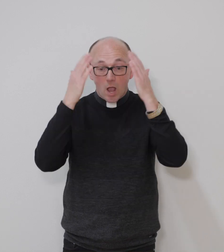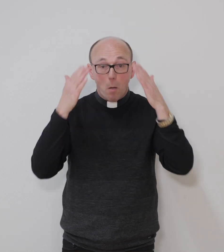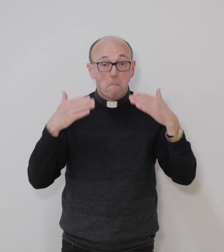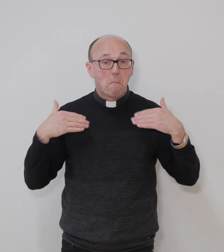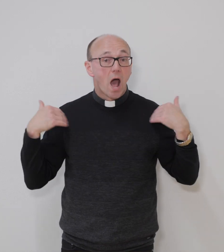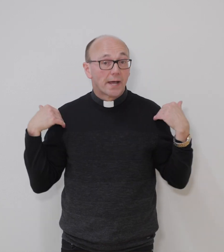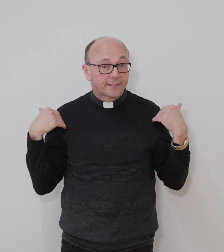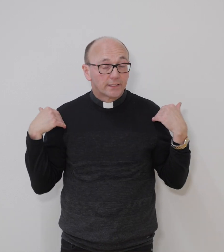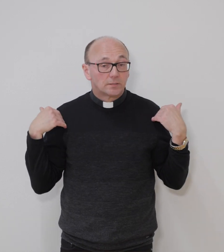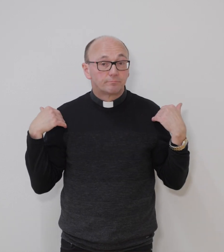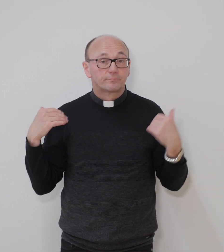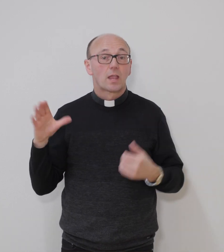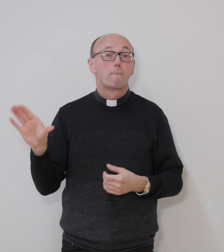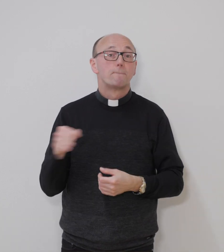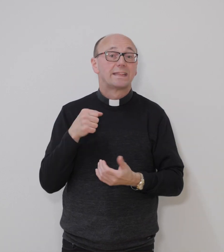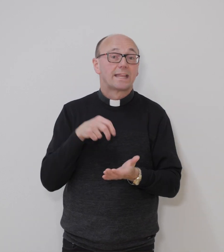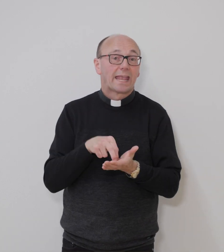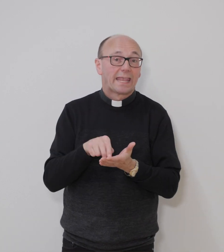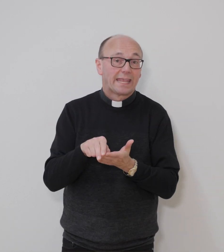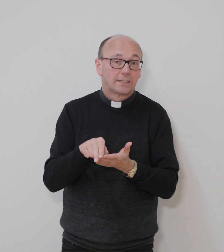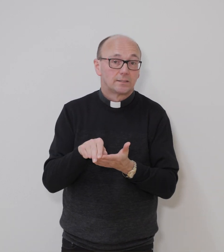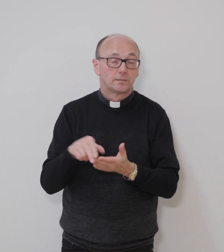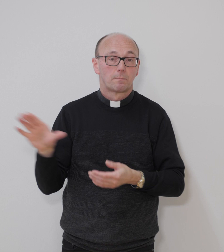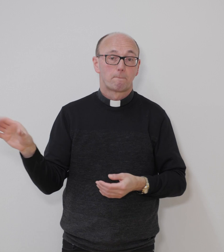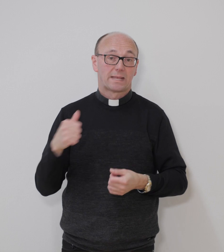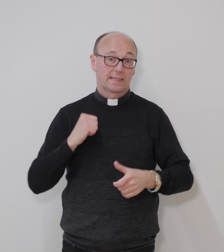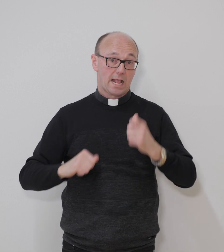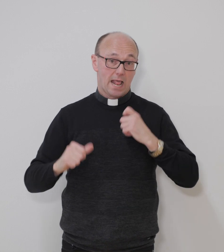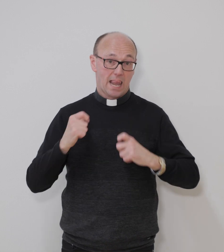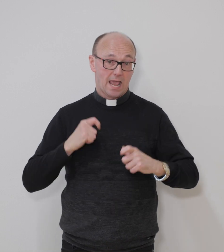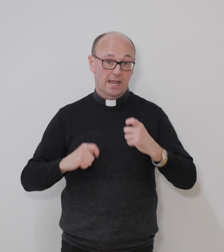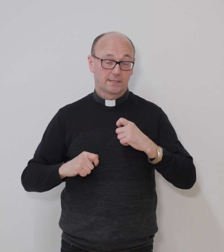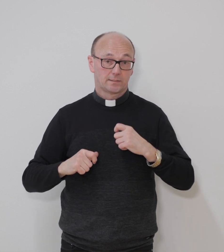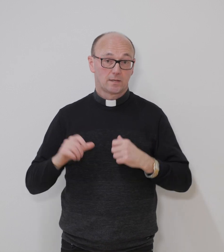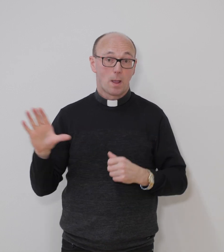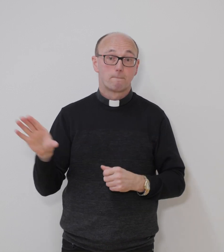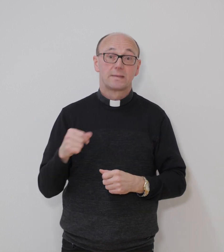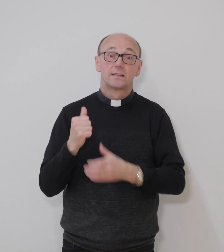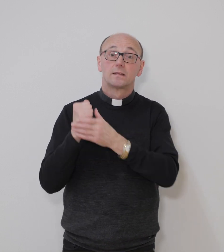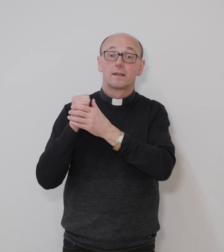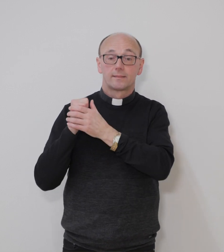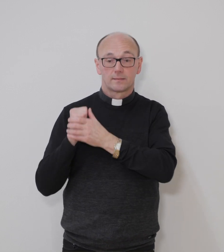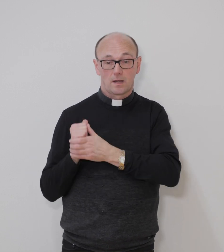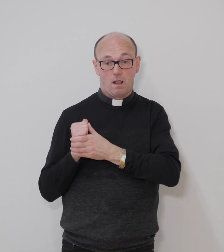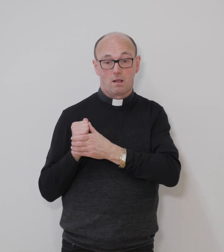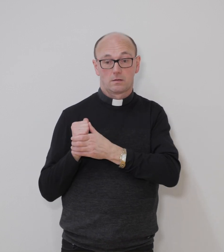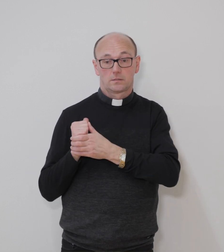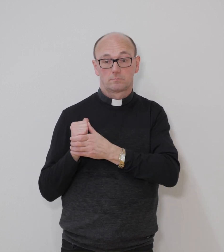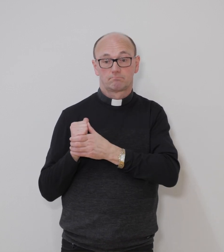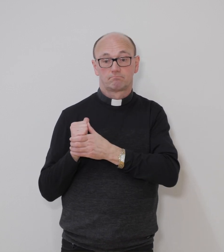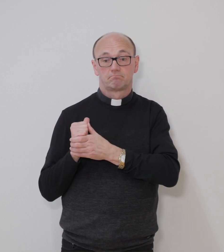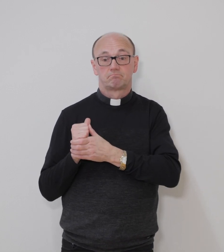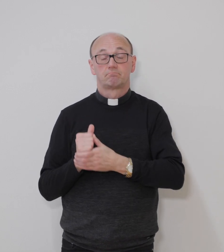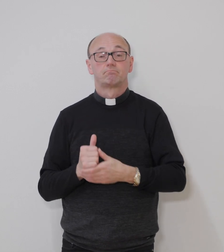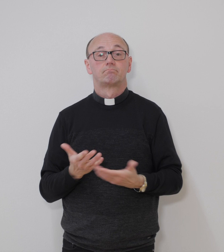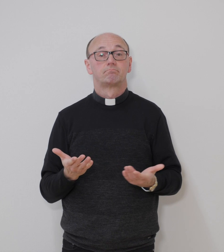Christus und darunter Maria und der Apostel Johannes, der einzige von den Zwölfen, der nicht davongelaufen